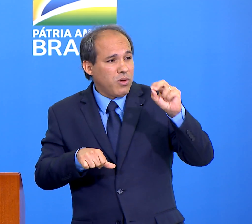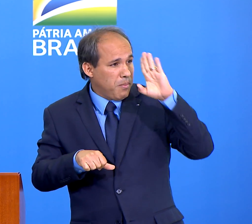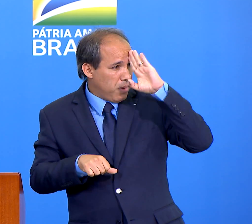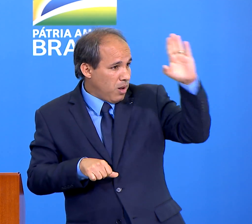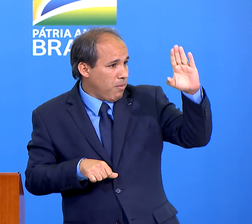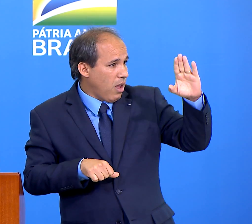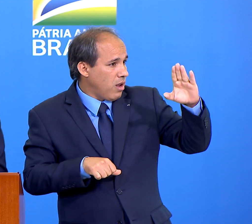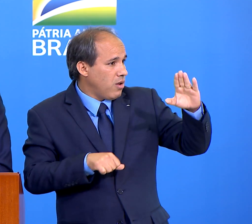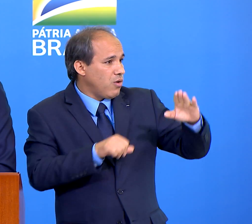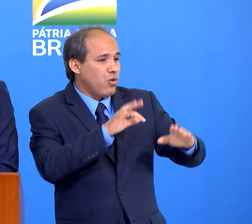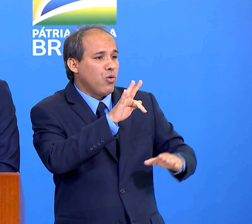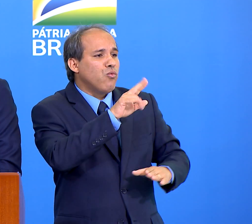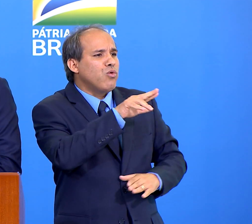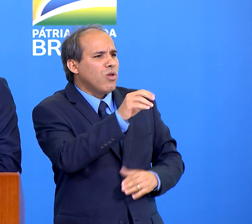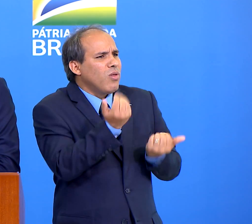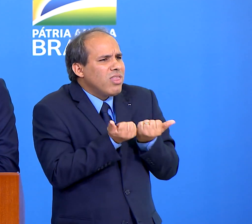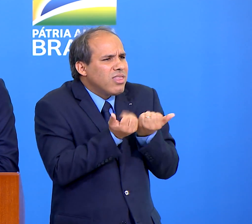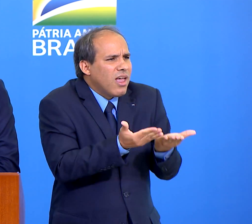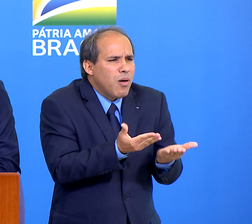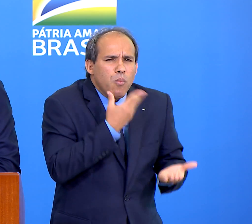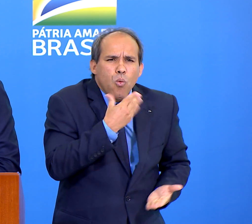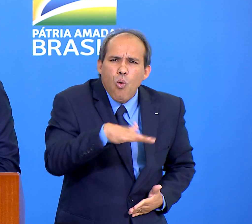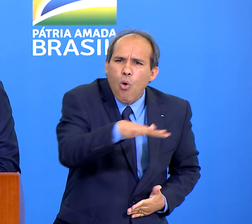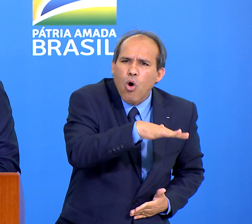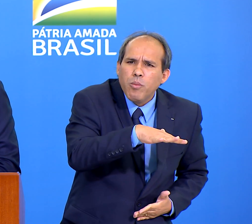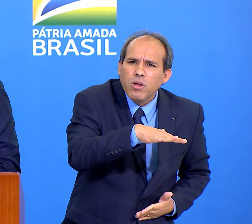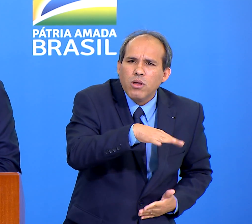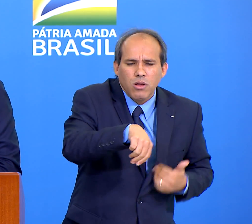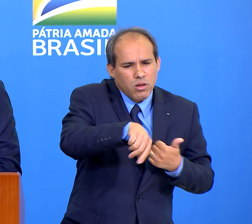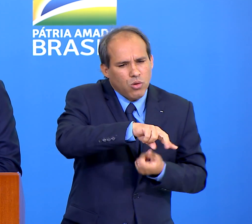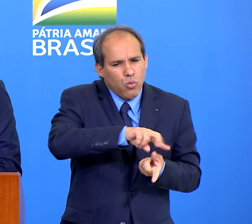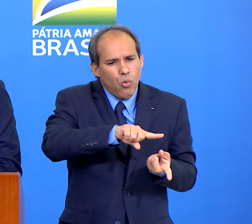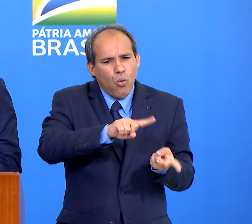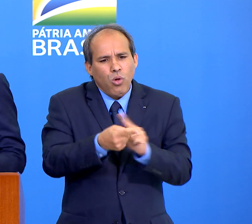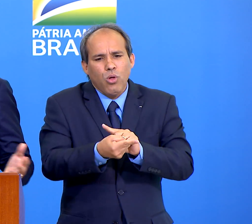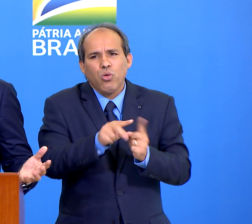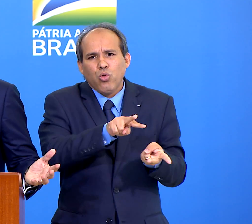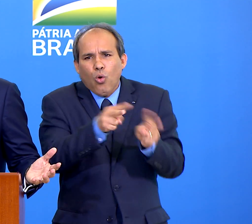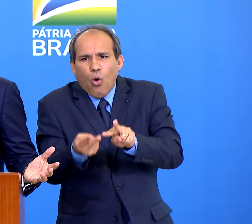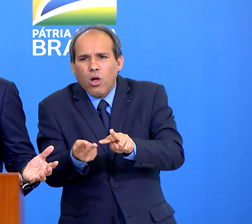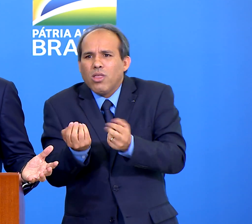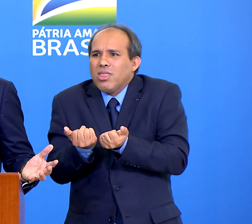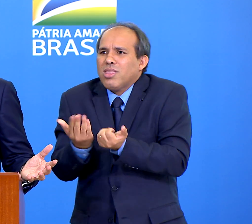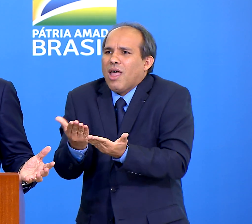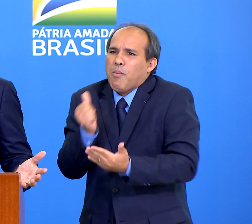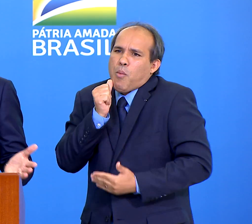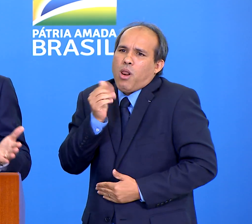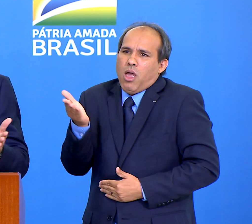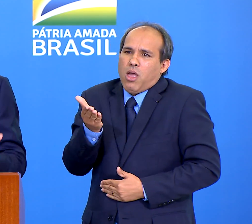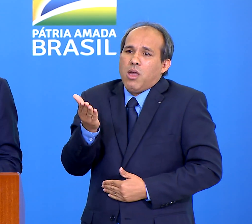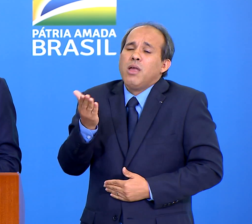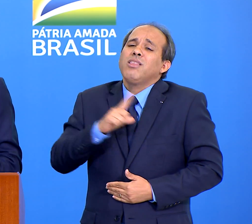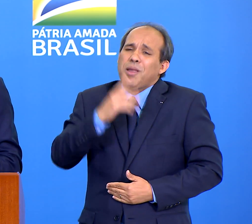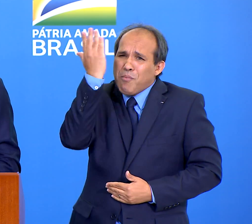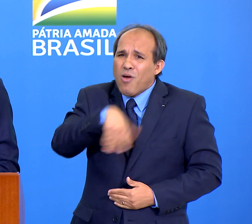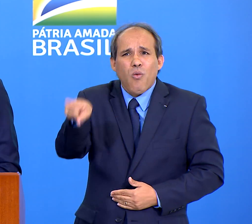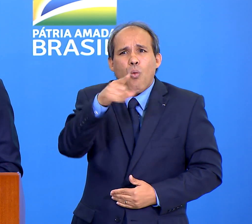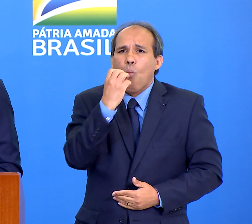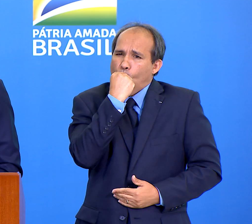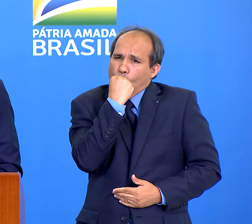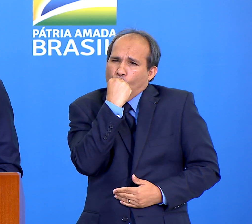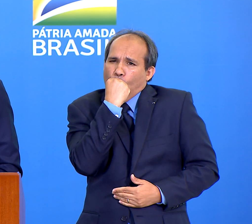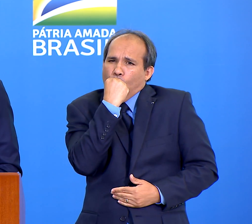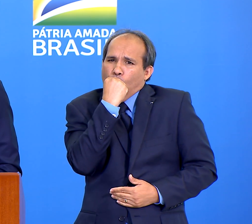cargos vão para homens Extra demonstração que as pessoas não querem falar que não